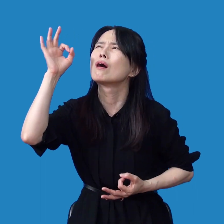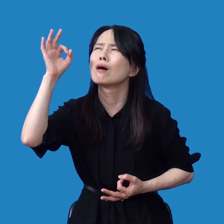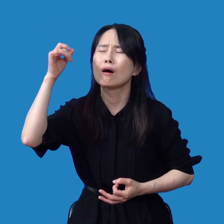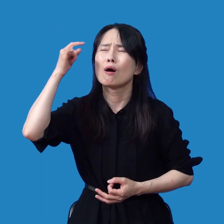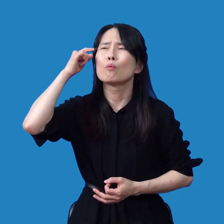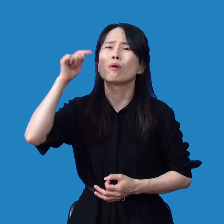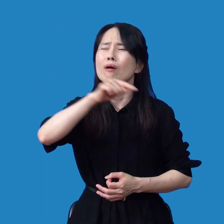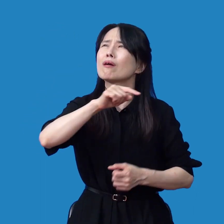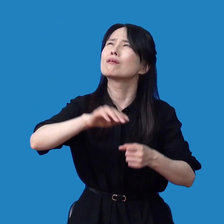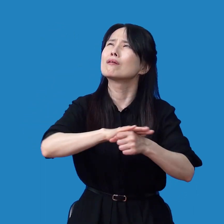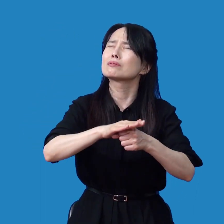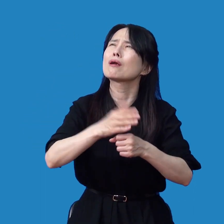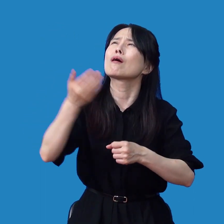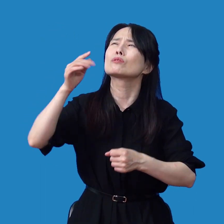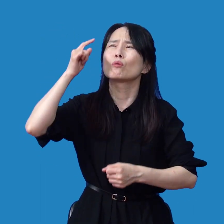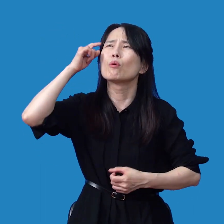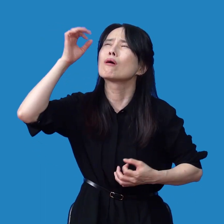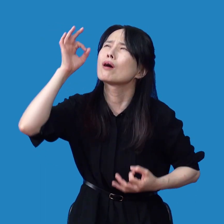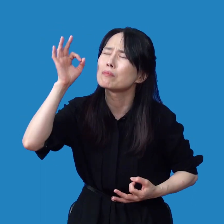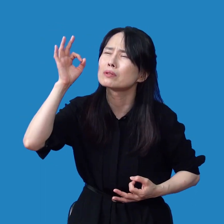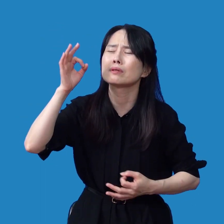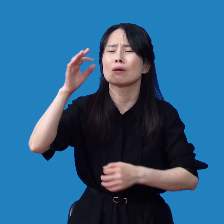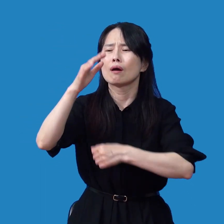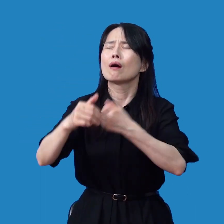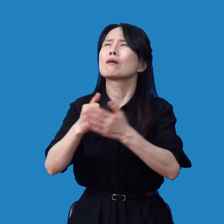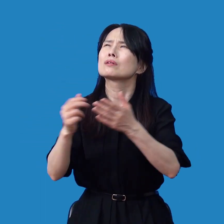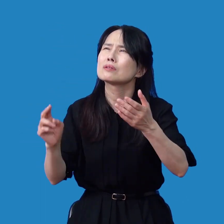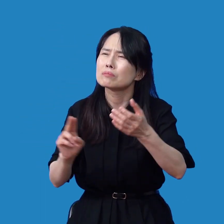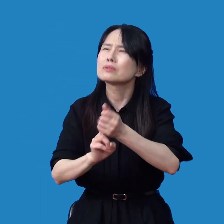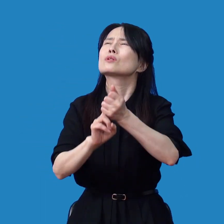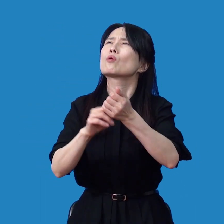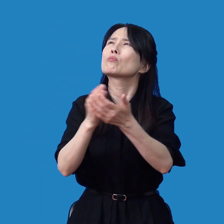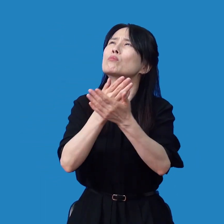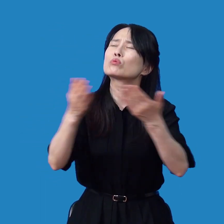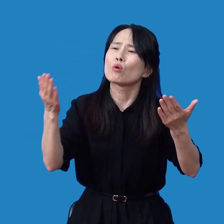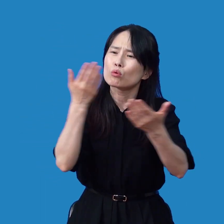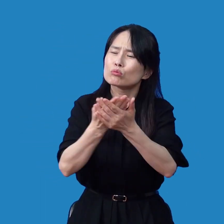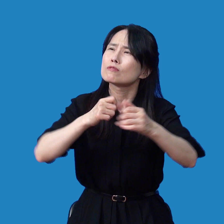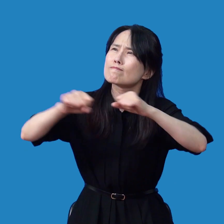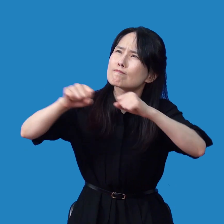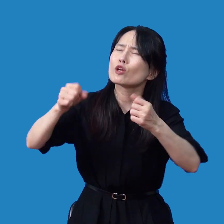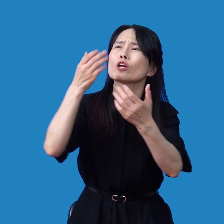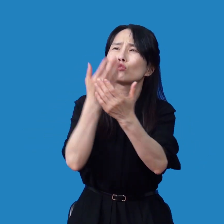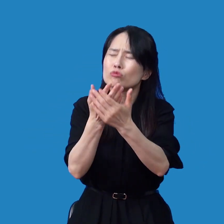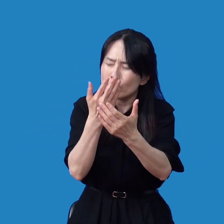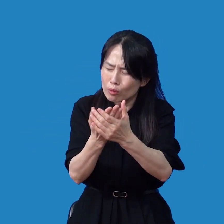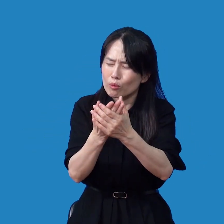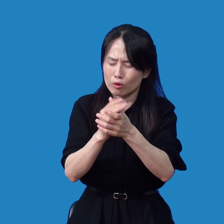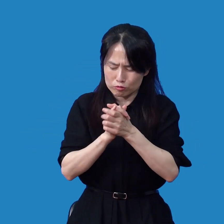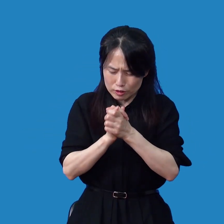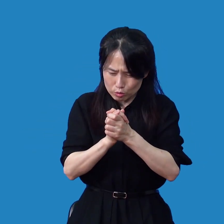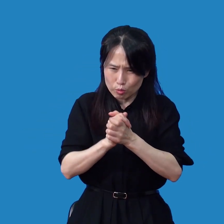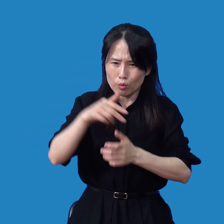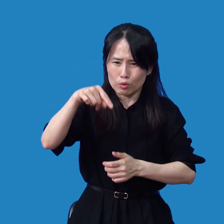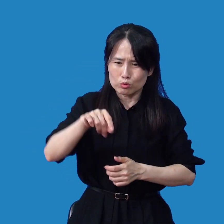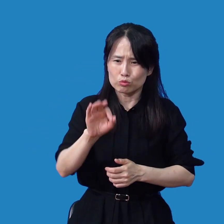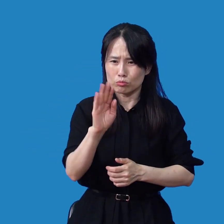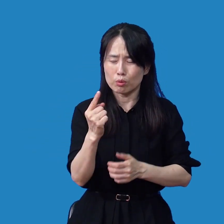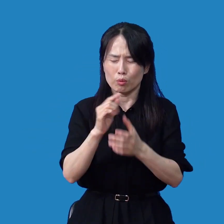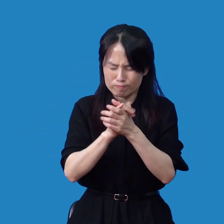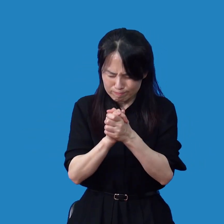사랑하고 계시면서 하나님 역사해 주세요. 하나님을 그렇게 촉발하는 것입니다. 그러면 하나님이 역사하십니다.